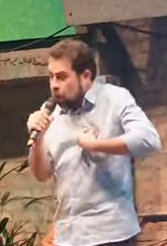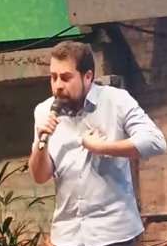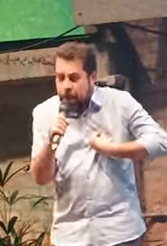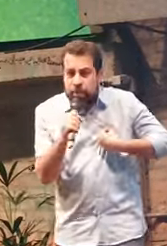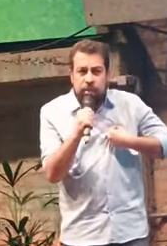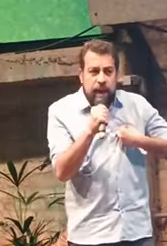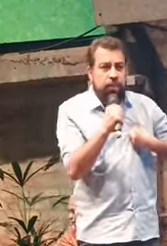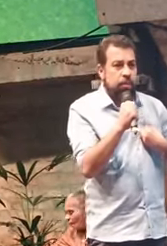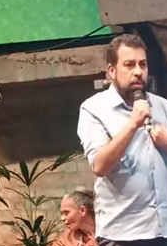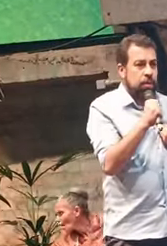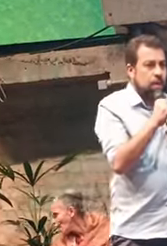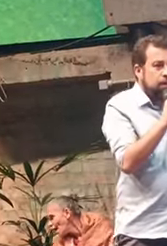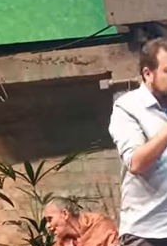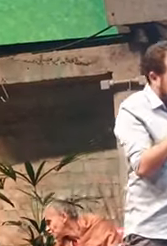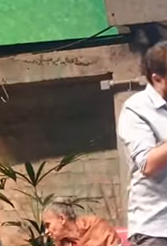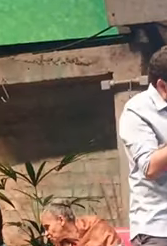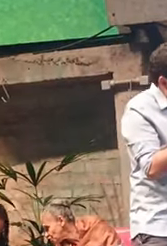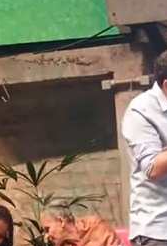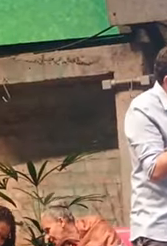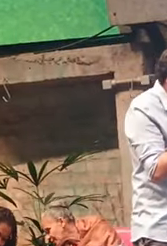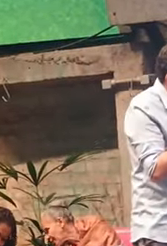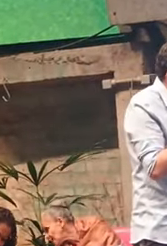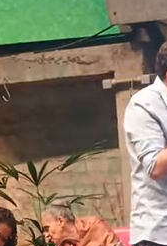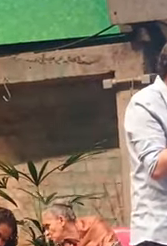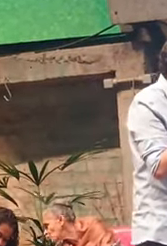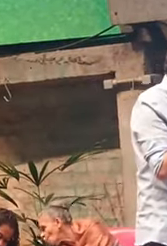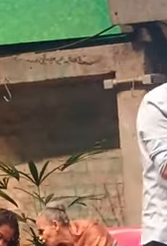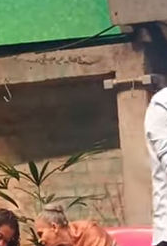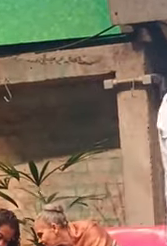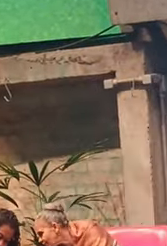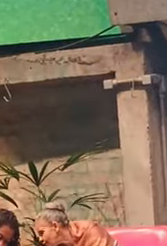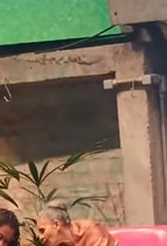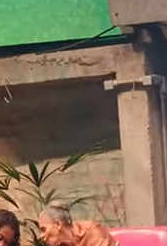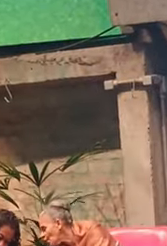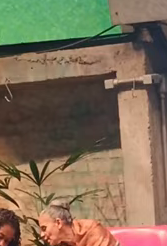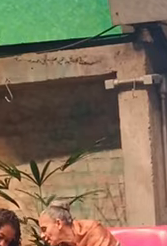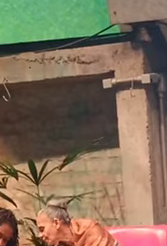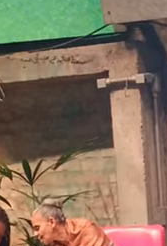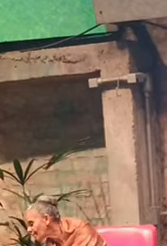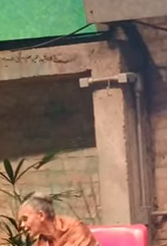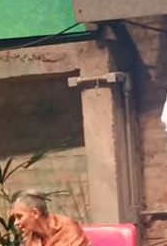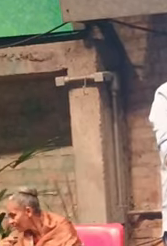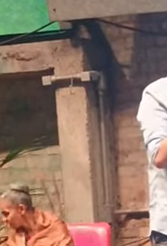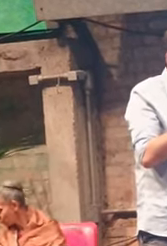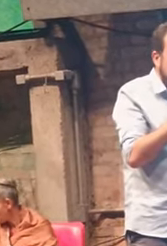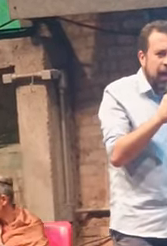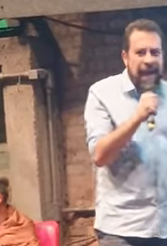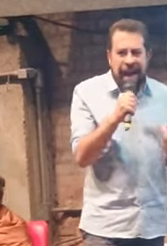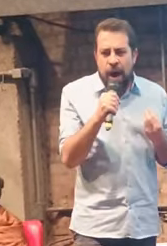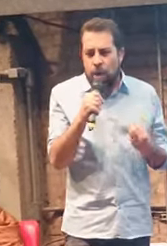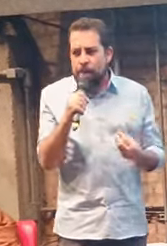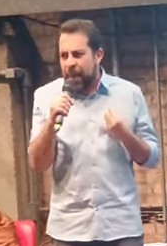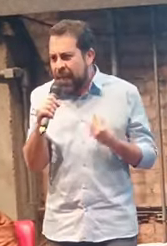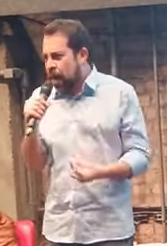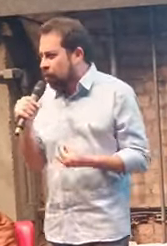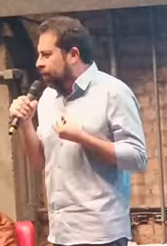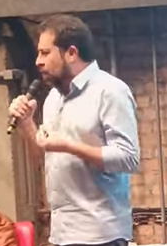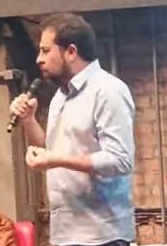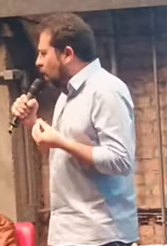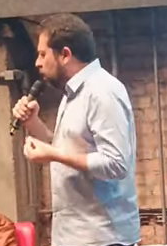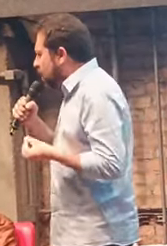Eu fico me perguntando, se a cidade de São Paulo pode ter um contrato, Amanda, que chega a